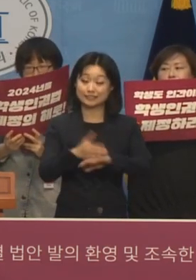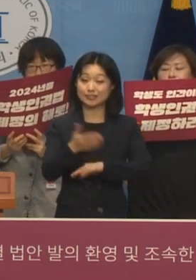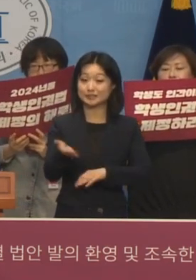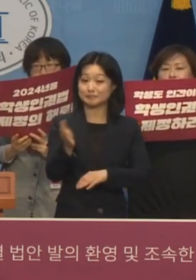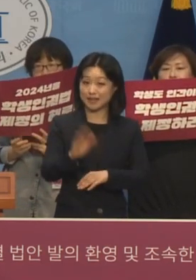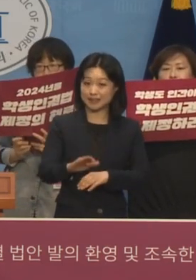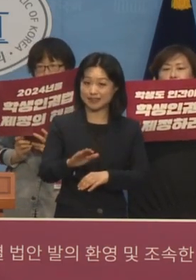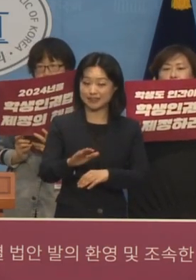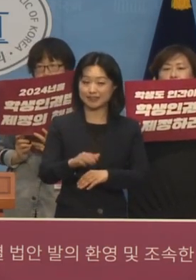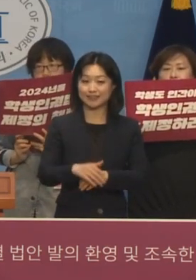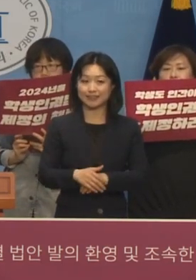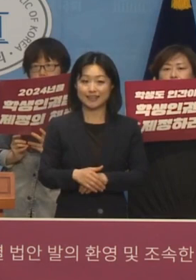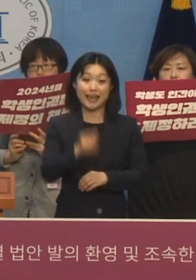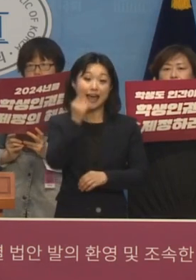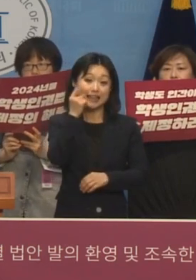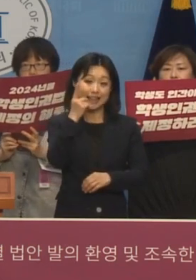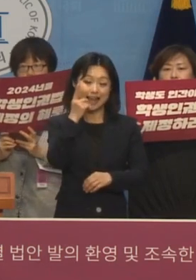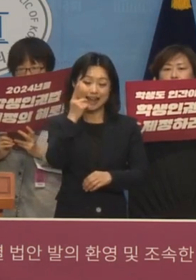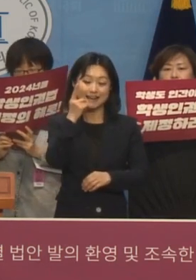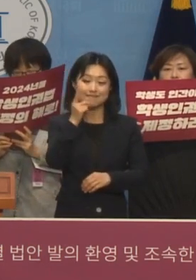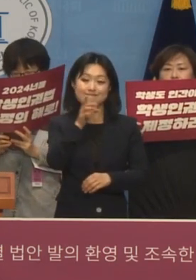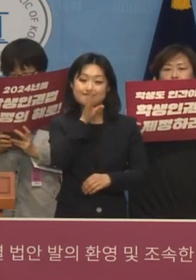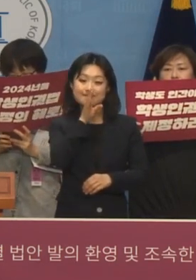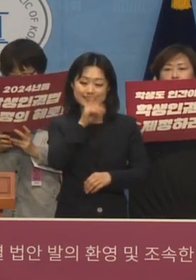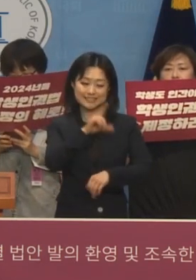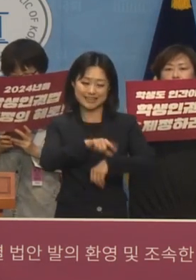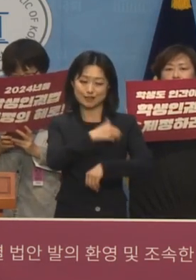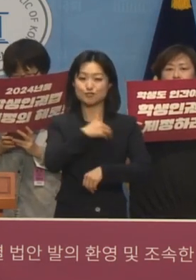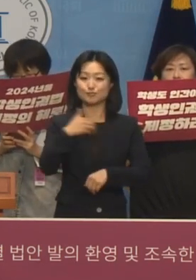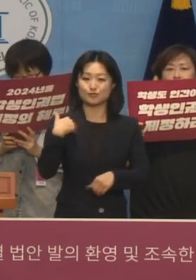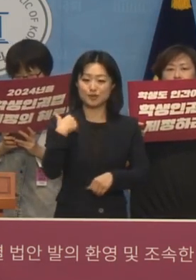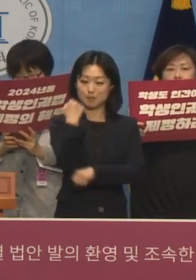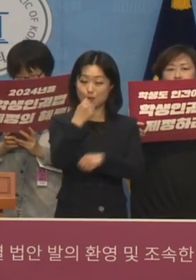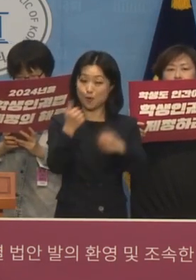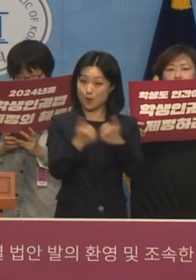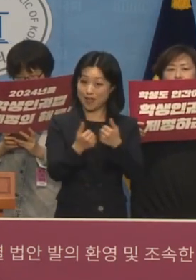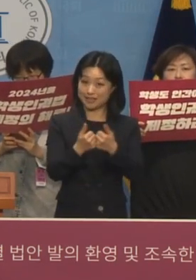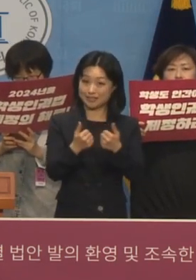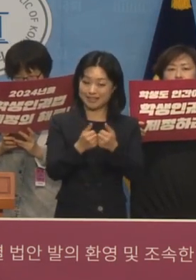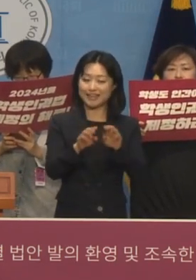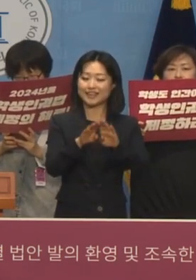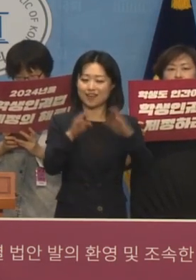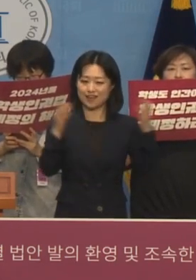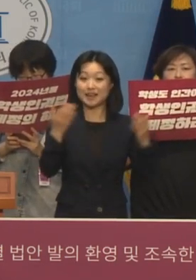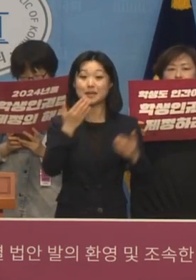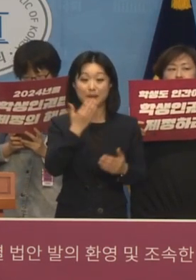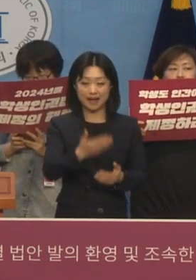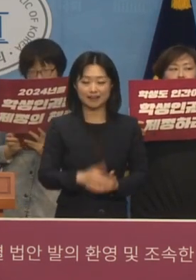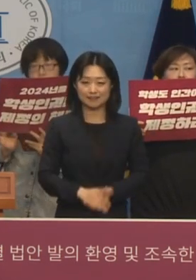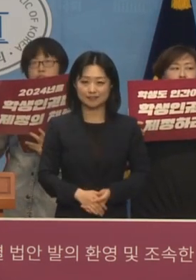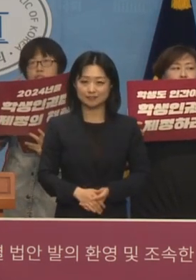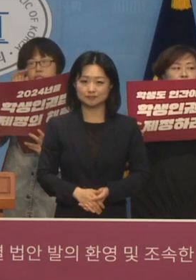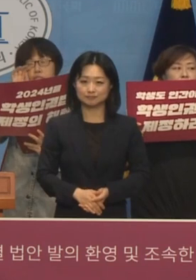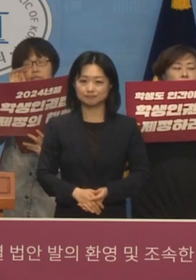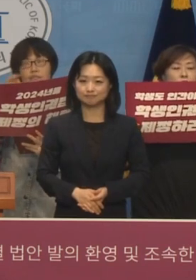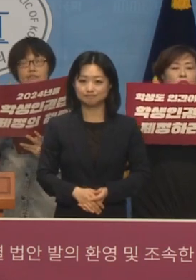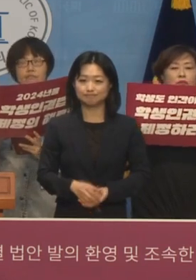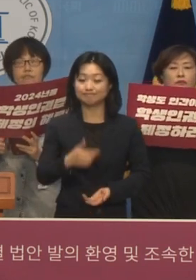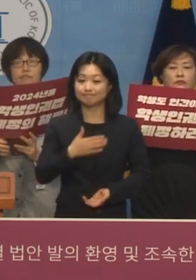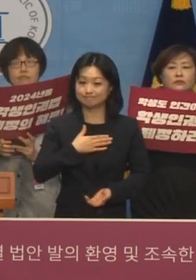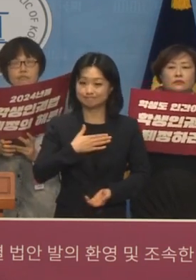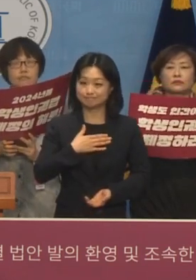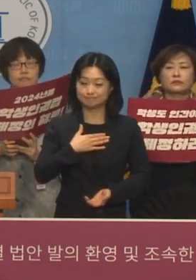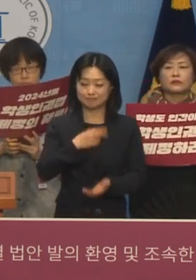늦었지만 아직도 한 달이 남아 있고 국회 본회의는 열릴 수밖에 없습니다. 그래서